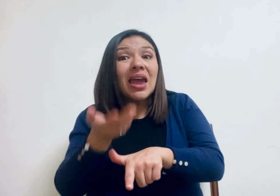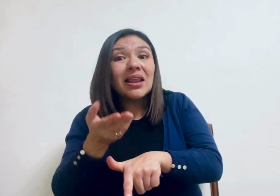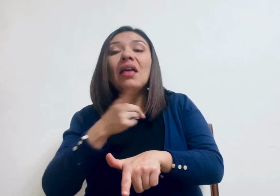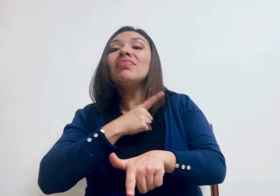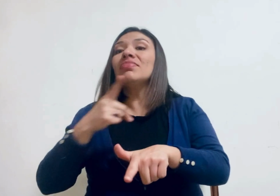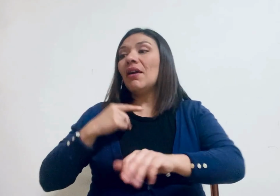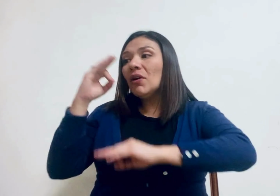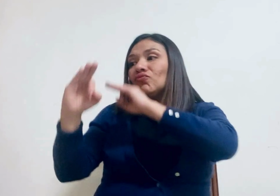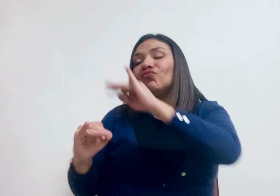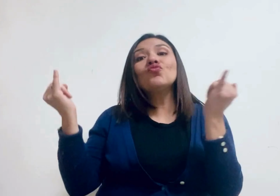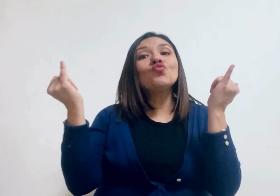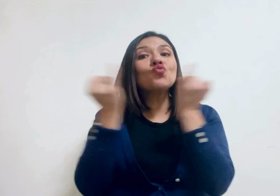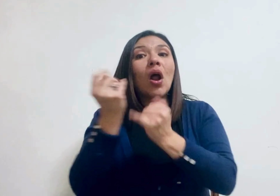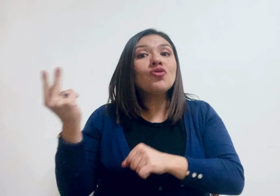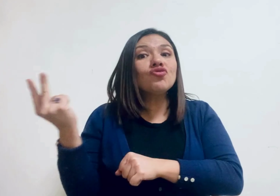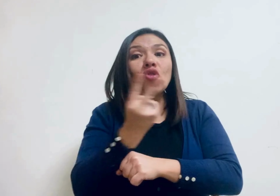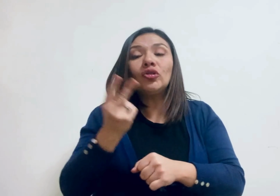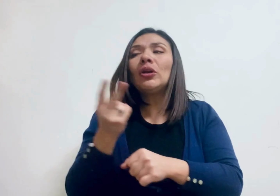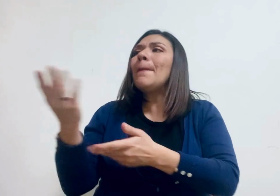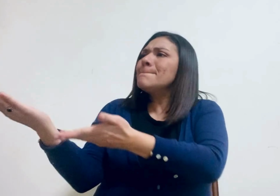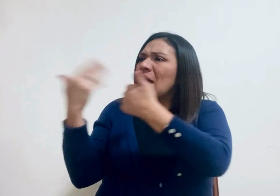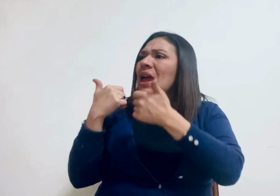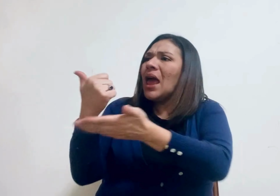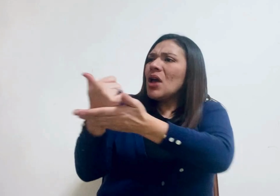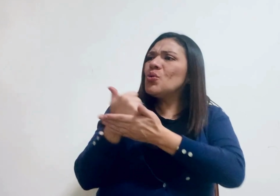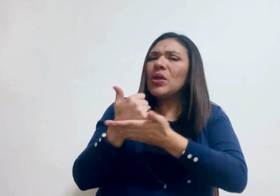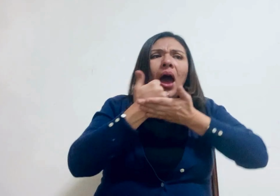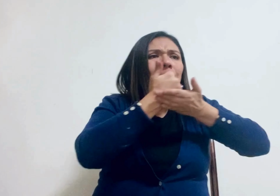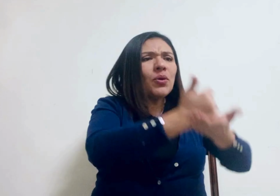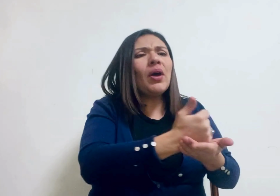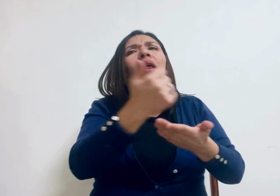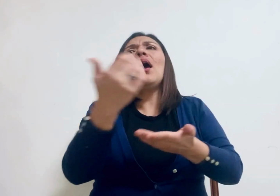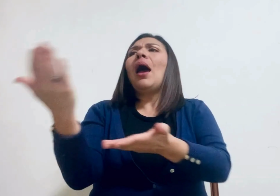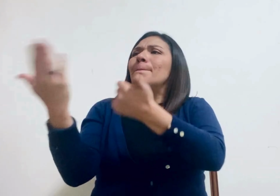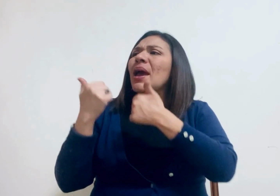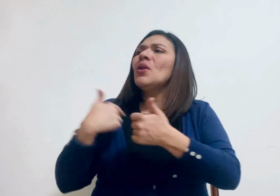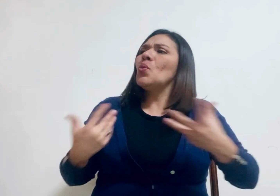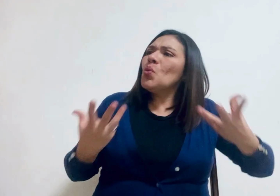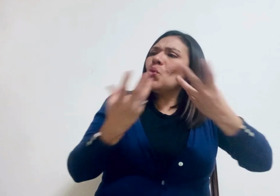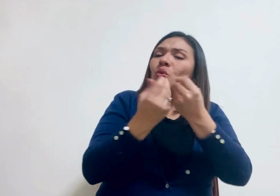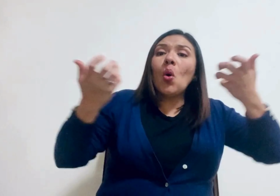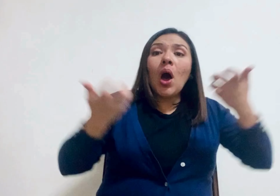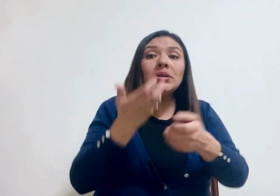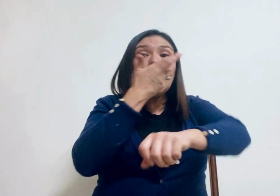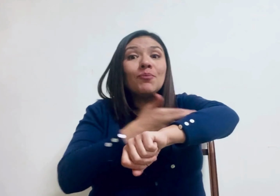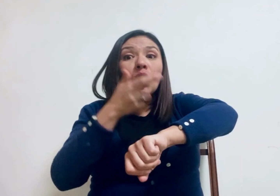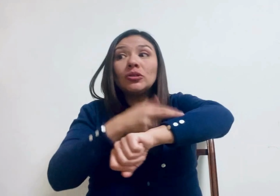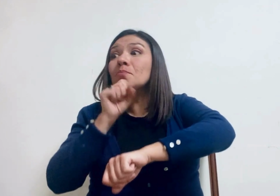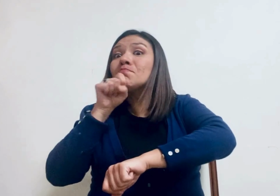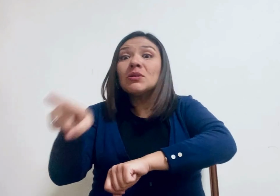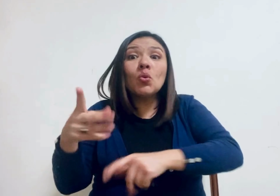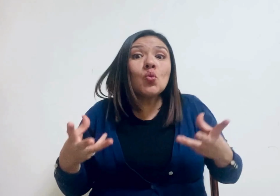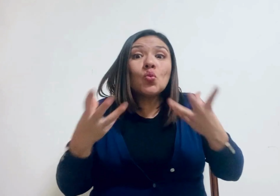esperadas, tenemos que atenderlo y tenemos que verlo, tenemos que invitarlo a cooperar, tenemos que hacerlo parte de este proceso en el que él es